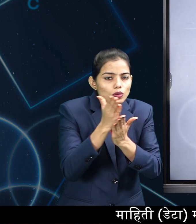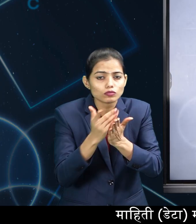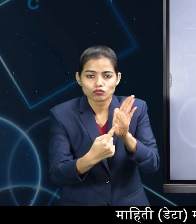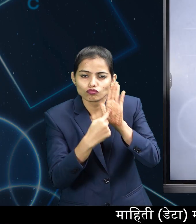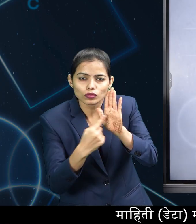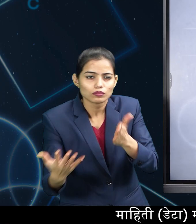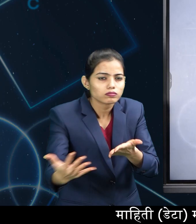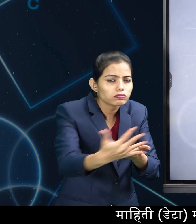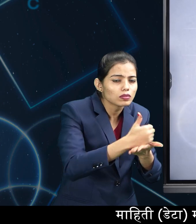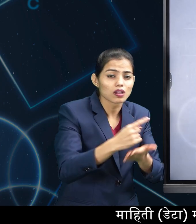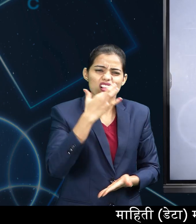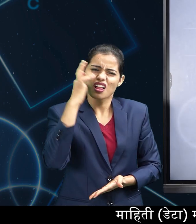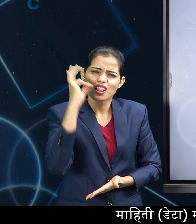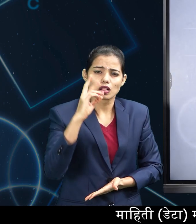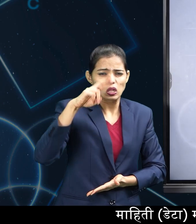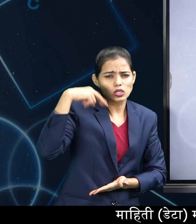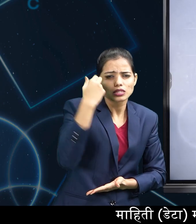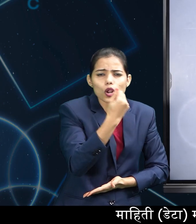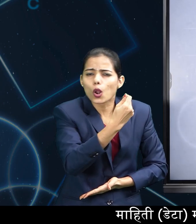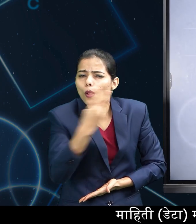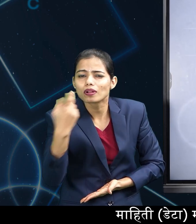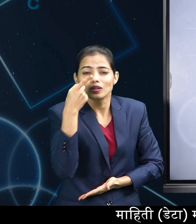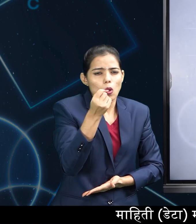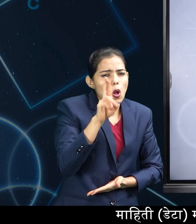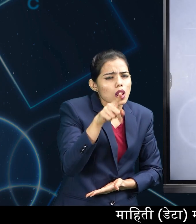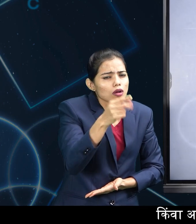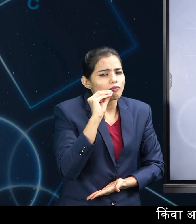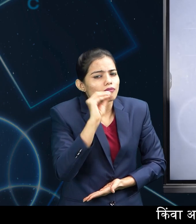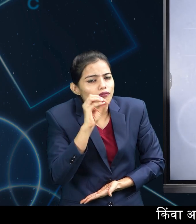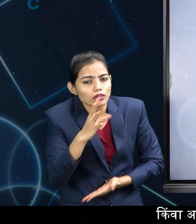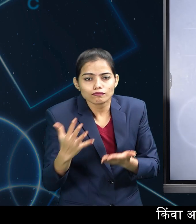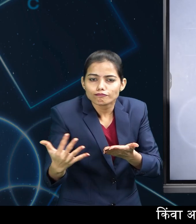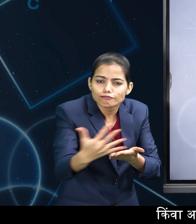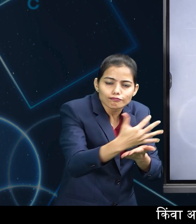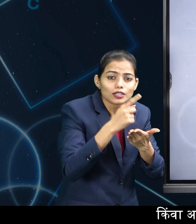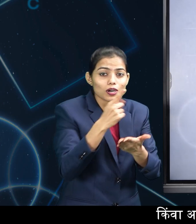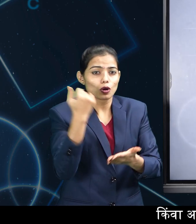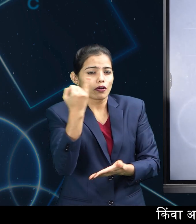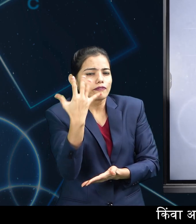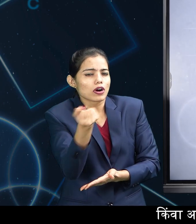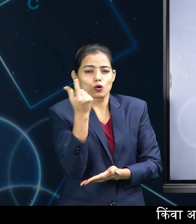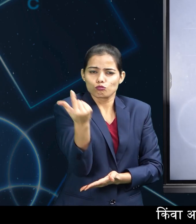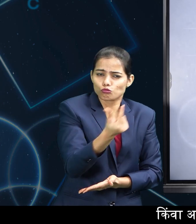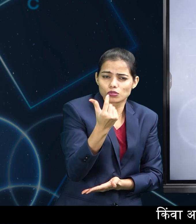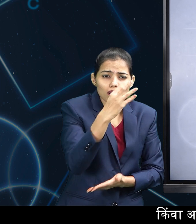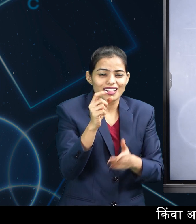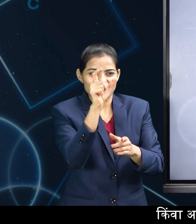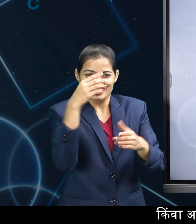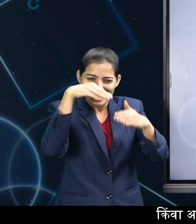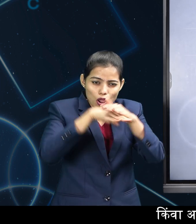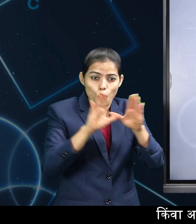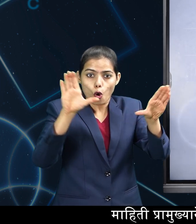माहिती डेटा म्हणजे विशिष्ट उद्देशाने संकलित केलेली संख्यात्मक किंवा अन्य स्वरूपातील तथ्यांची एकत्रित